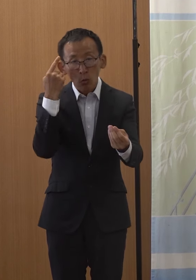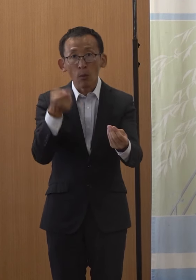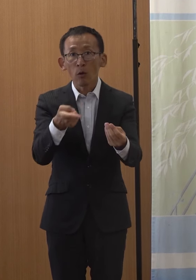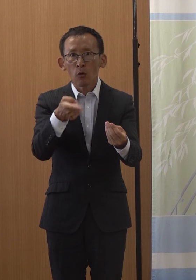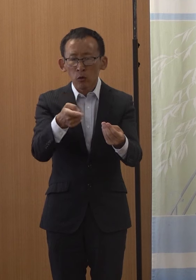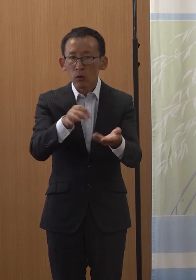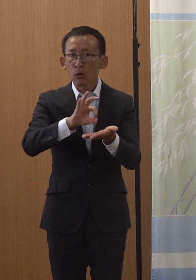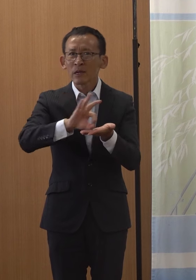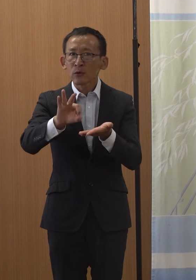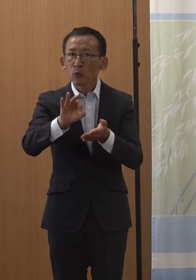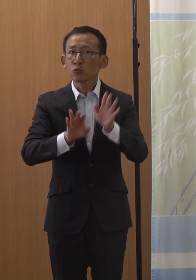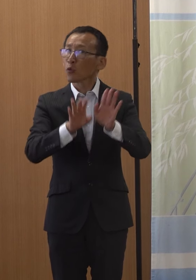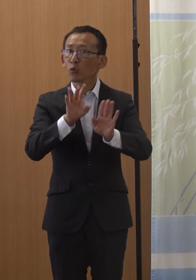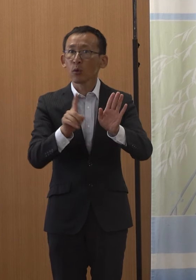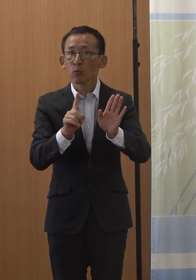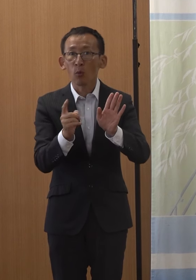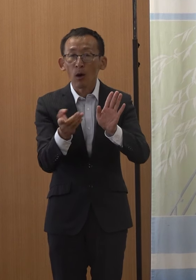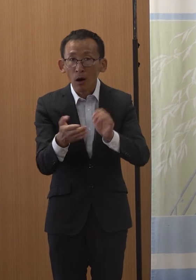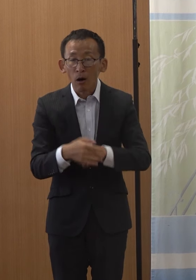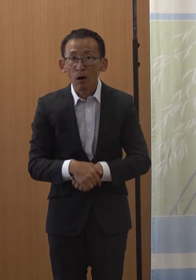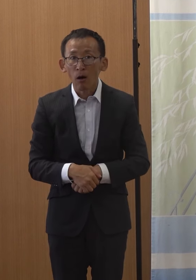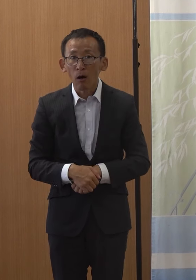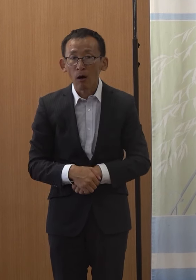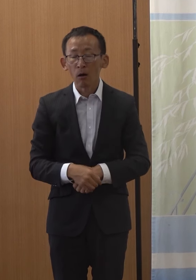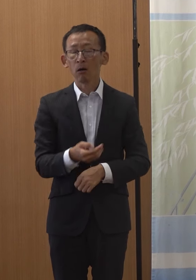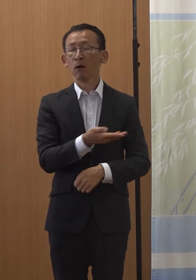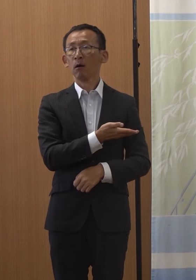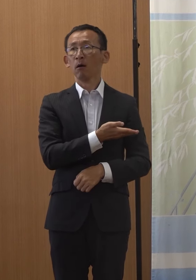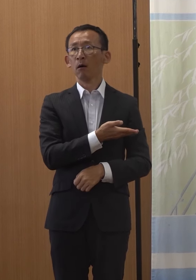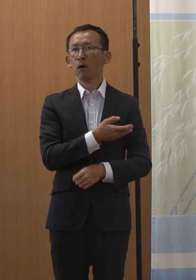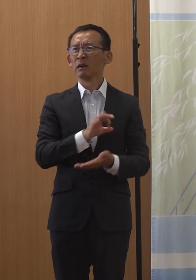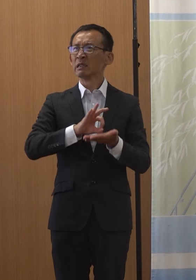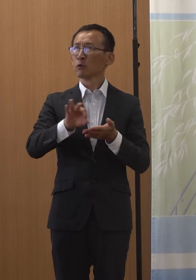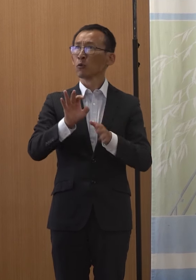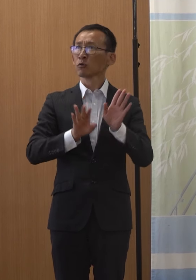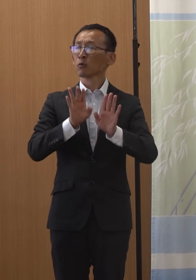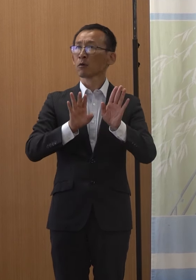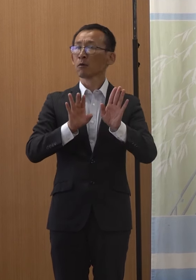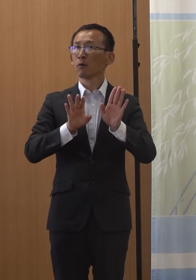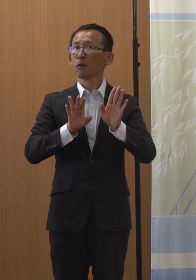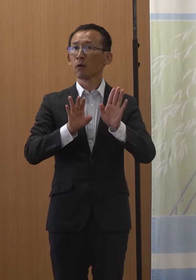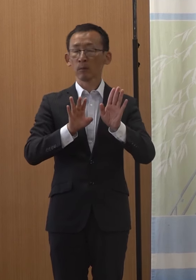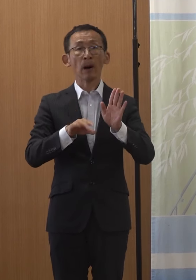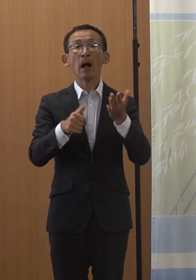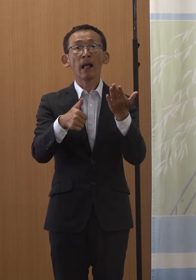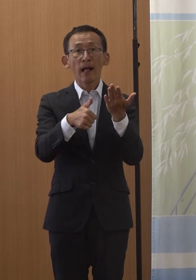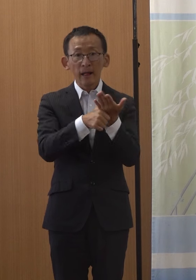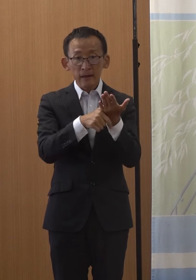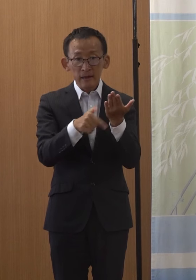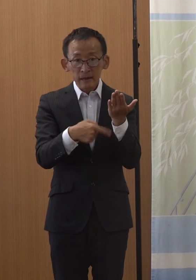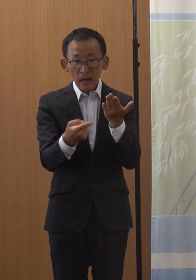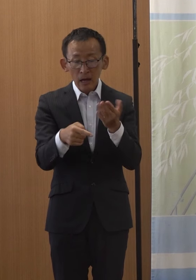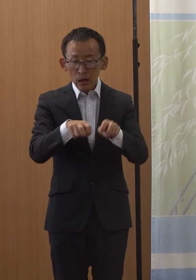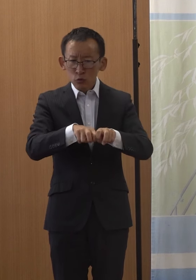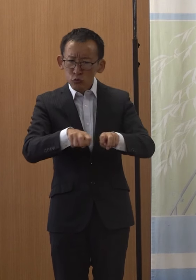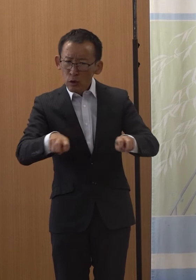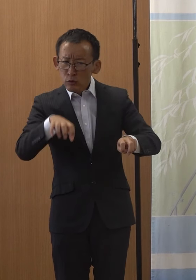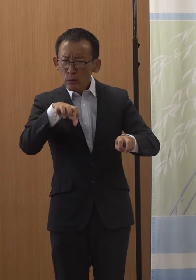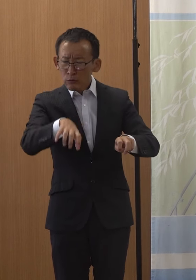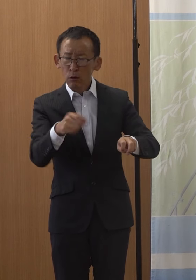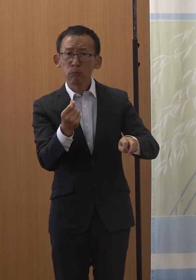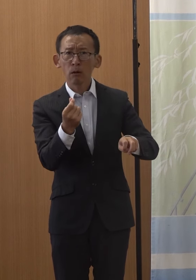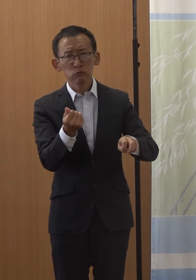状況とかっていうのはどれくらいでしたでしょうか。 利用状況、駅で座る場所が比較的少